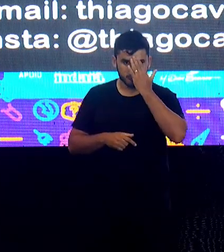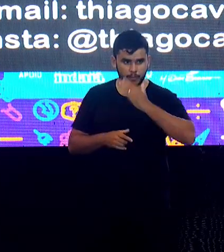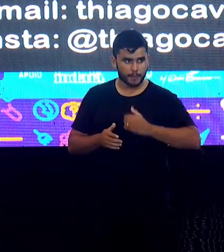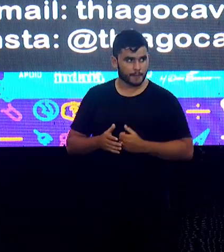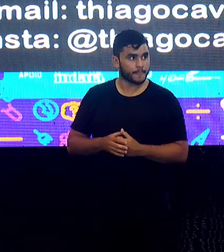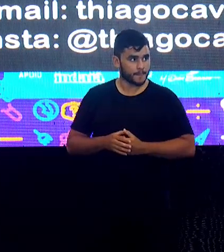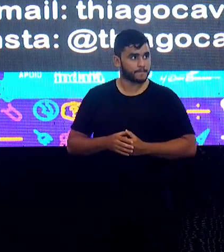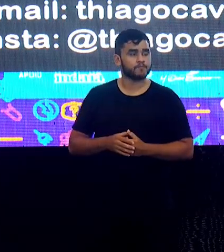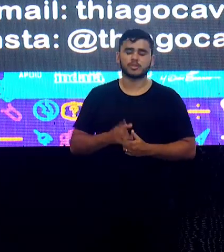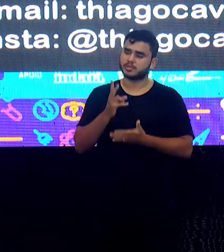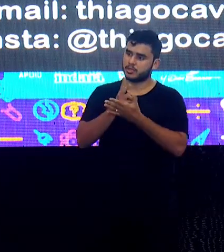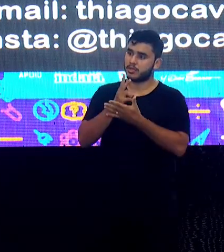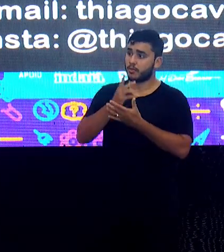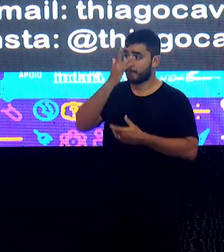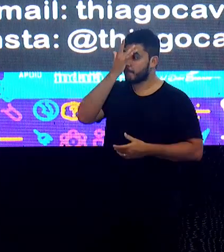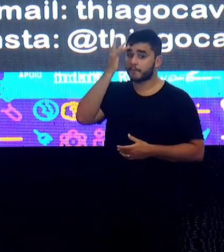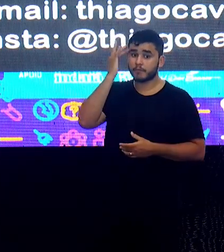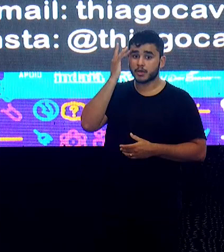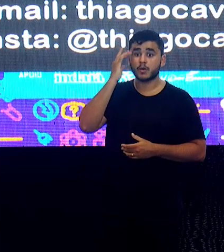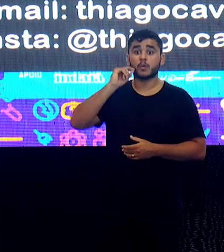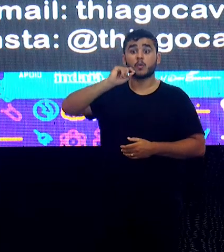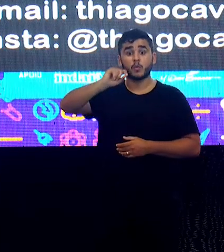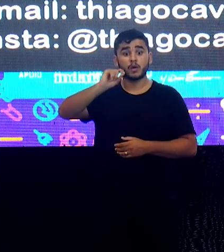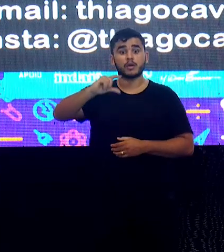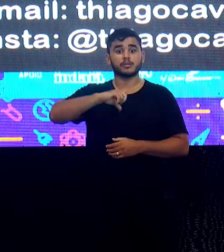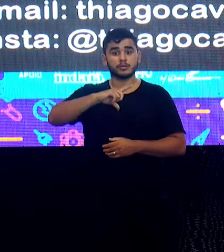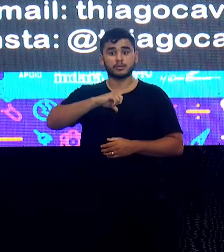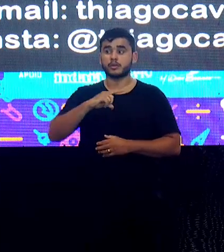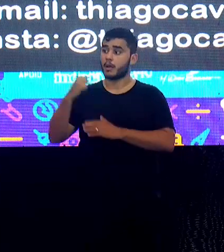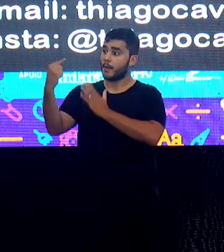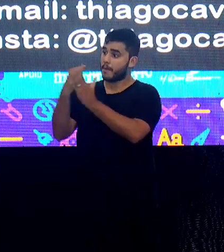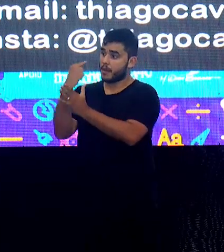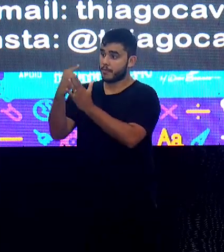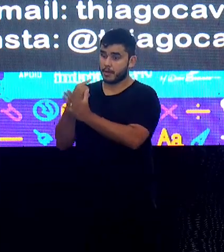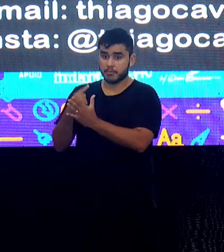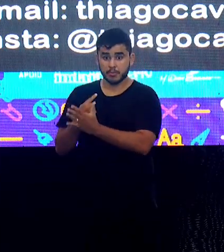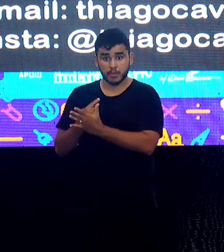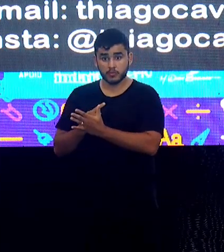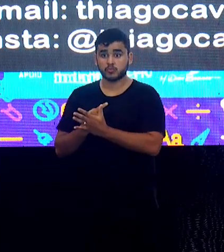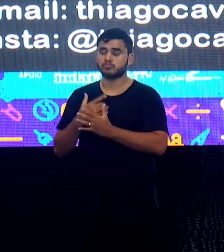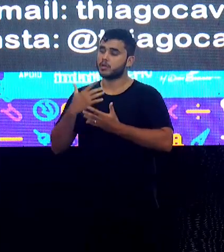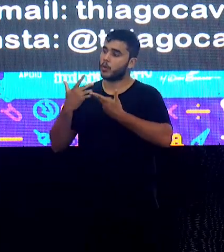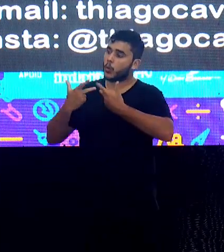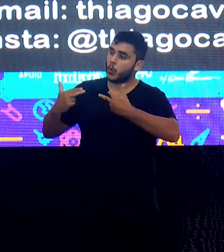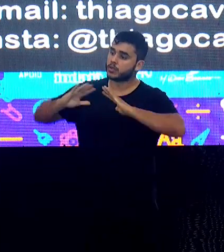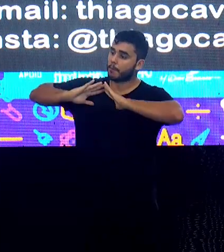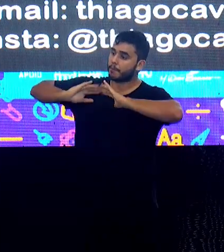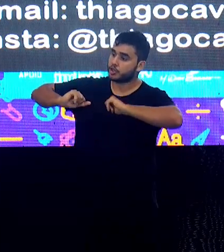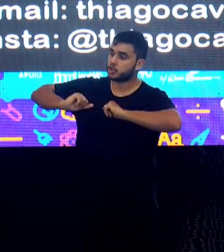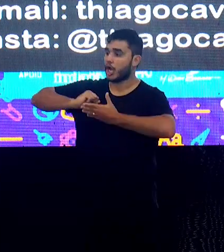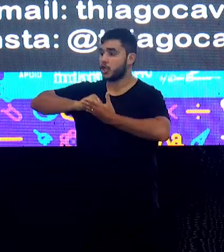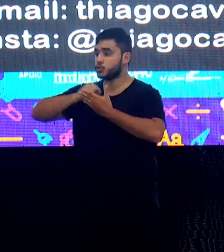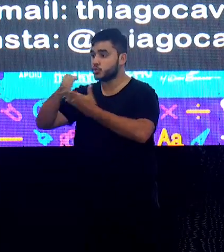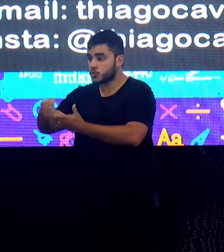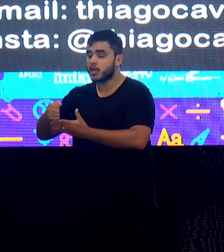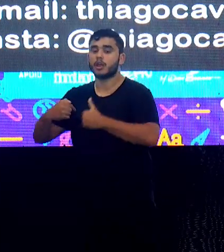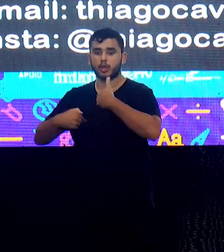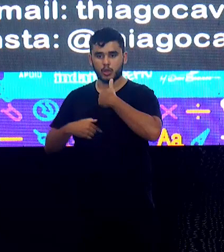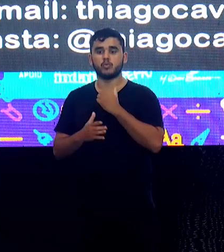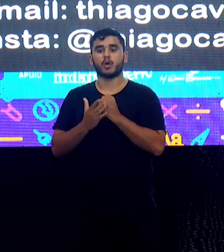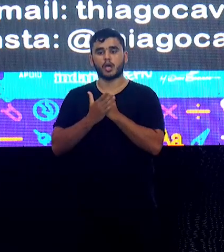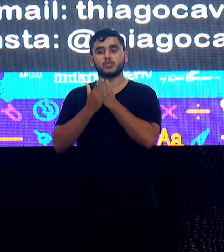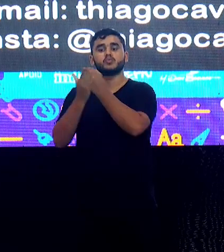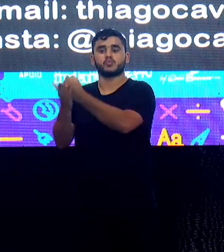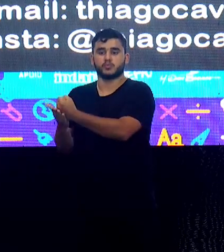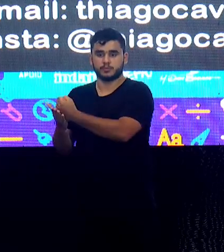A maioria das pessoas que me pedem orientação por esses canais, eu oriento, tá? O que é que você não pode pedir